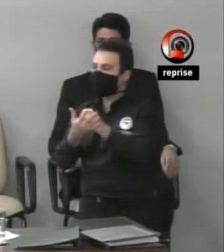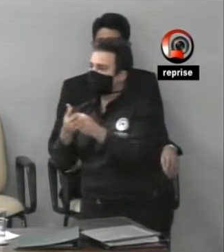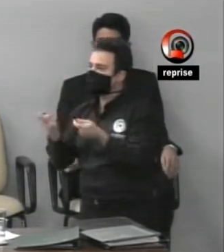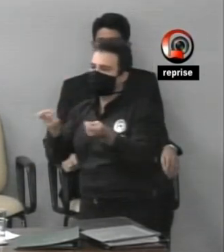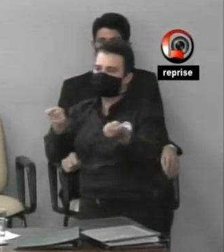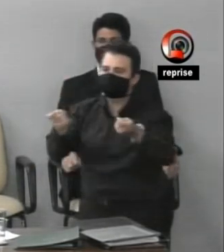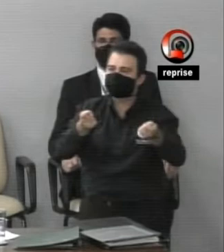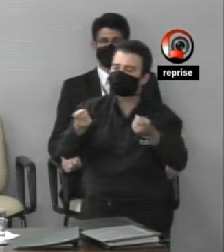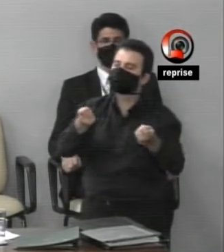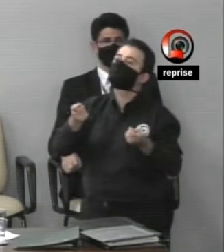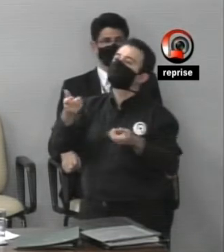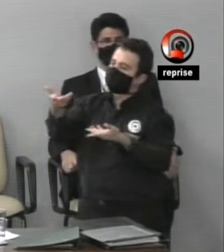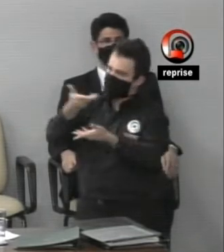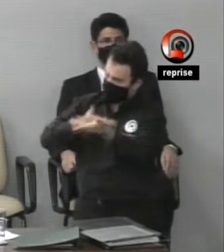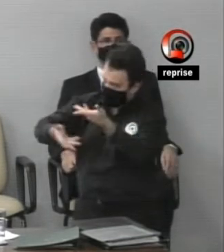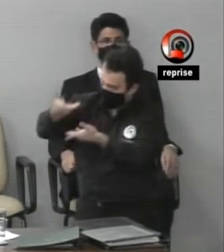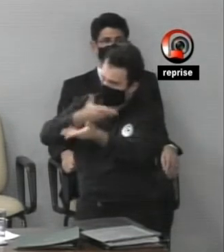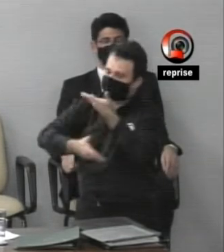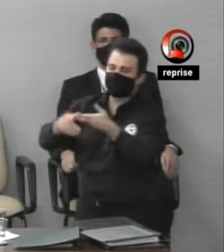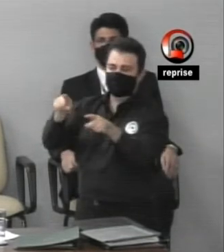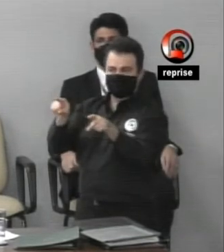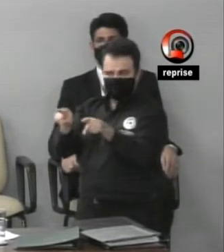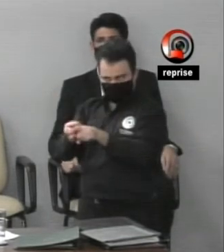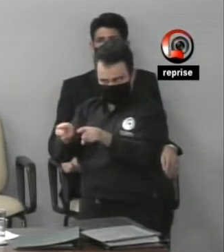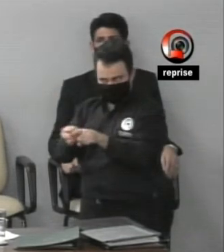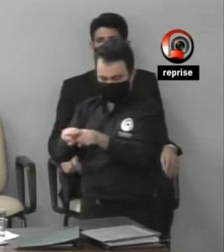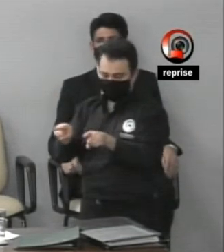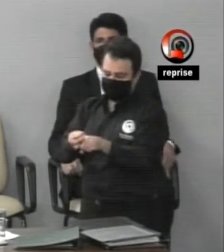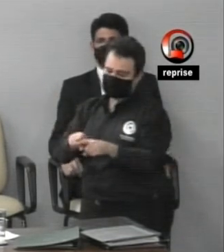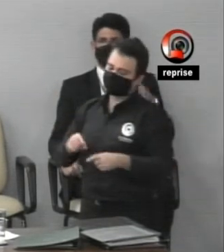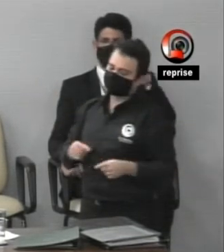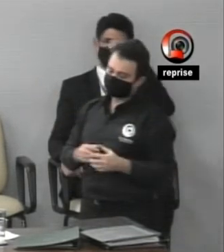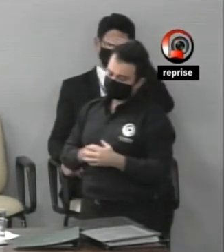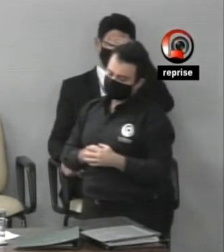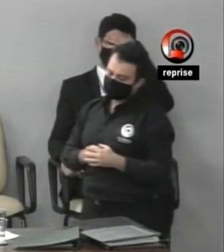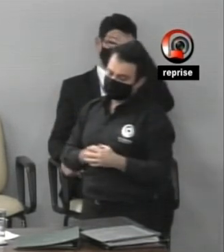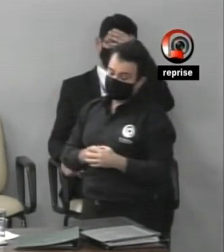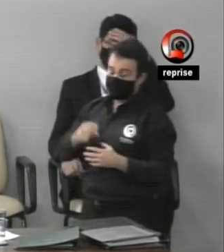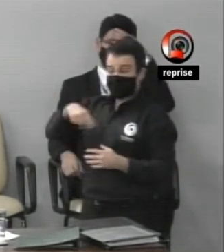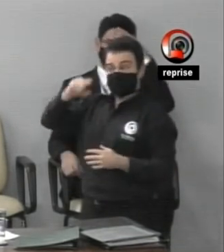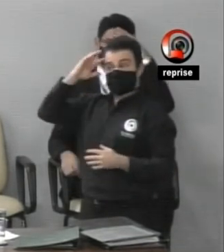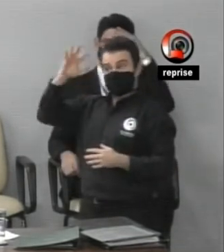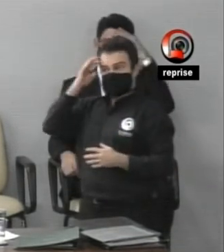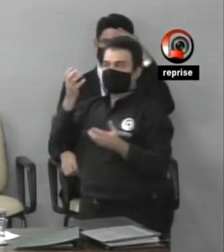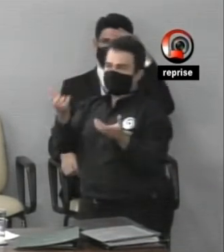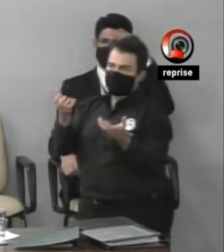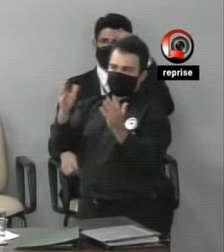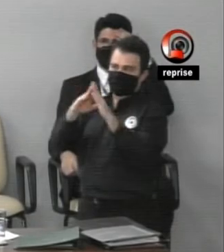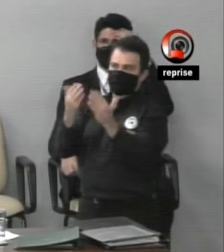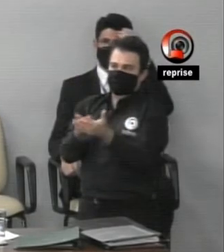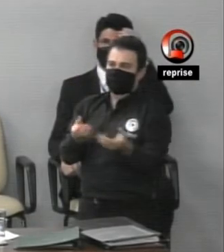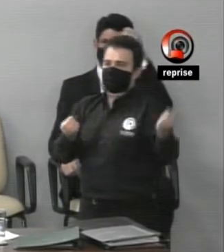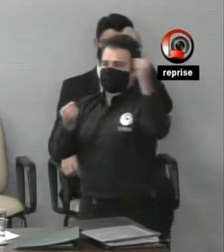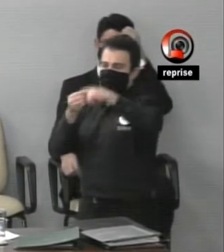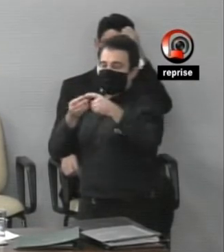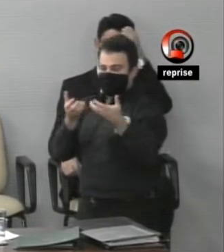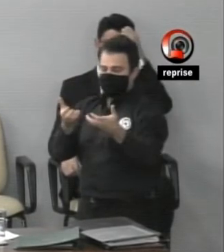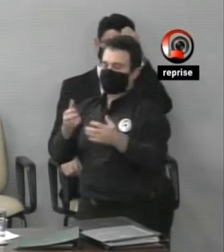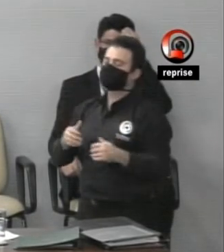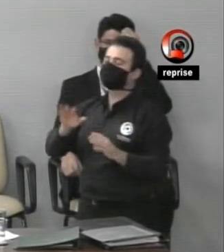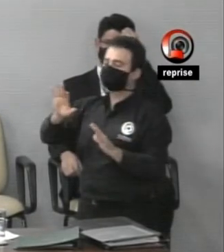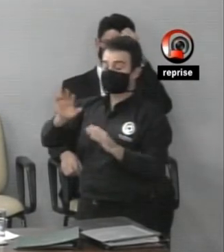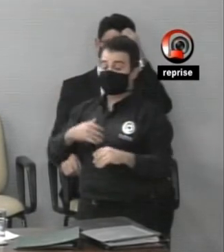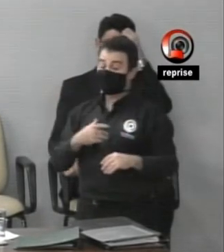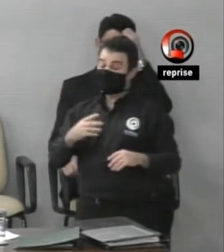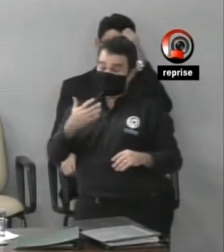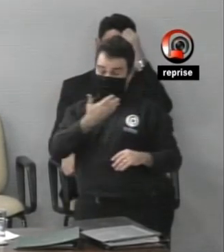nós chegamos no momento que nós tínhamos que decidir a questão da retomada das atividades. A escola particular, nós